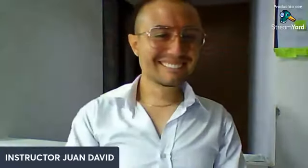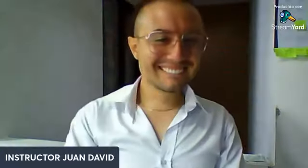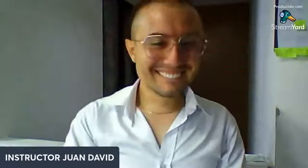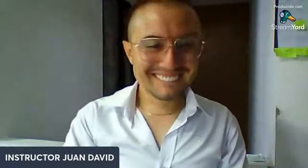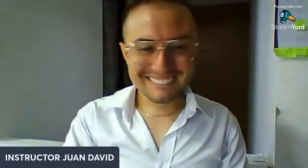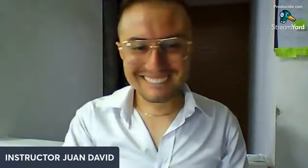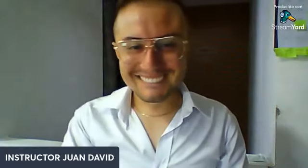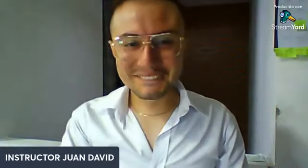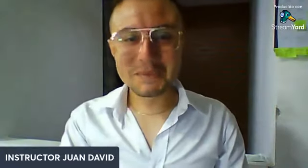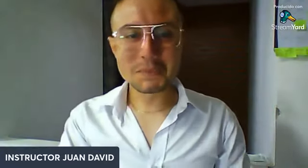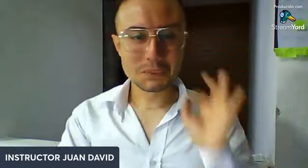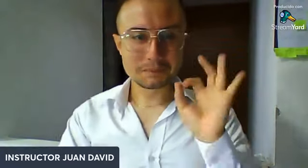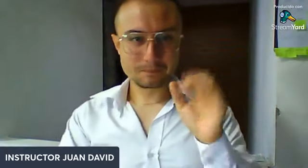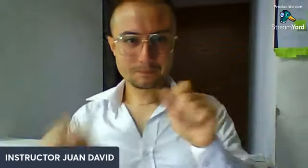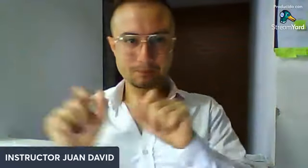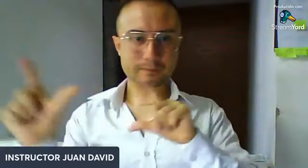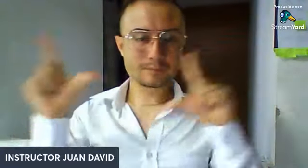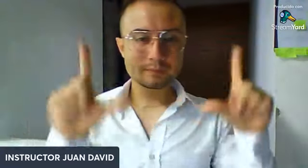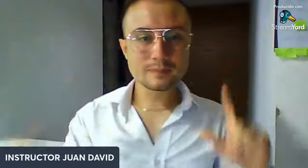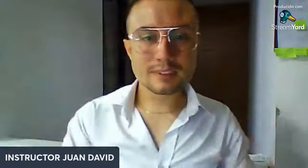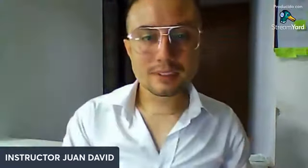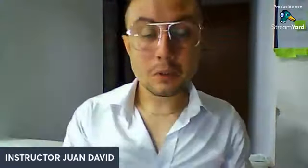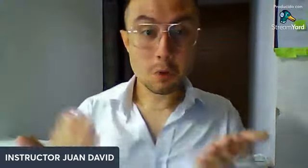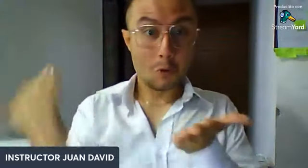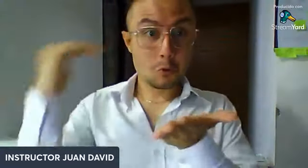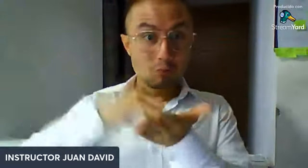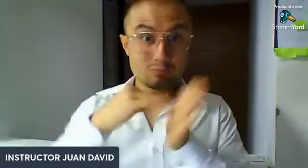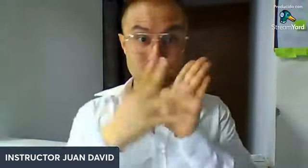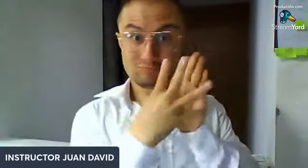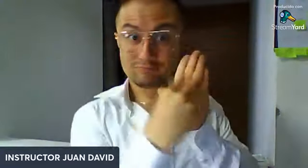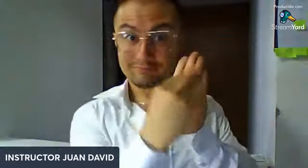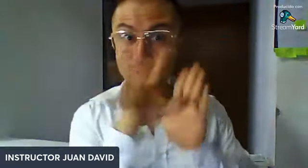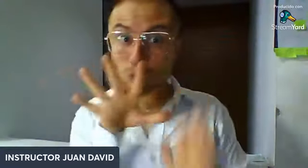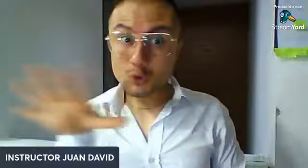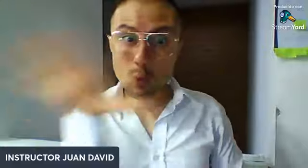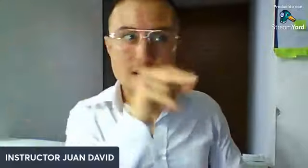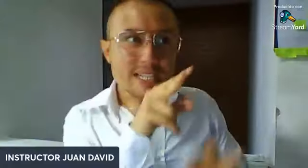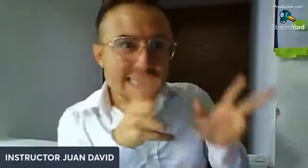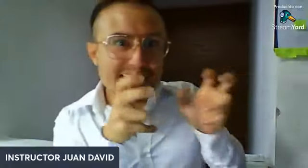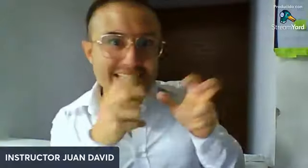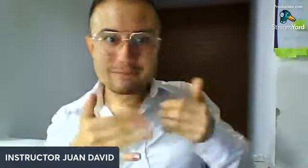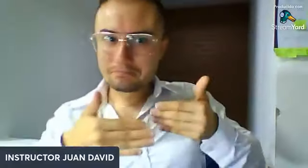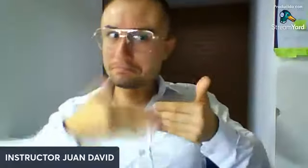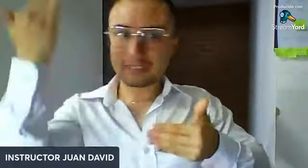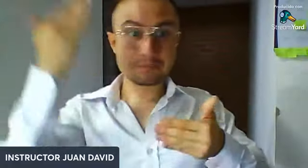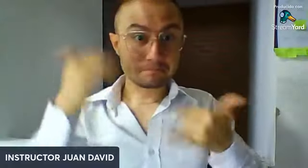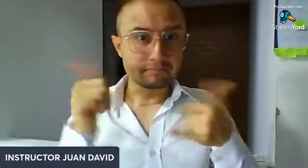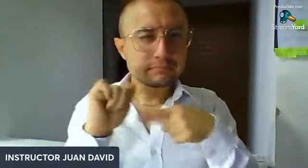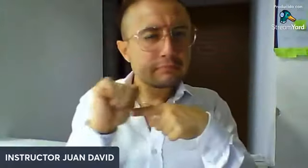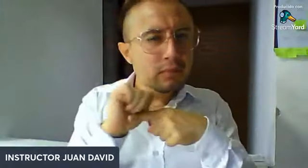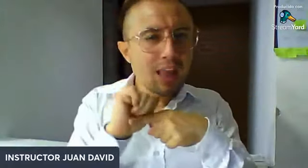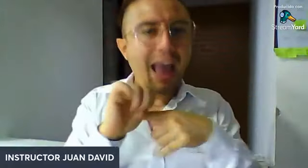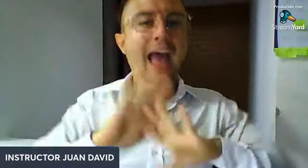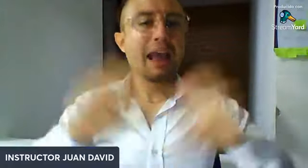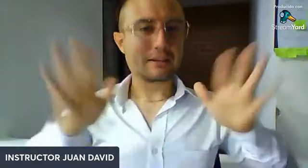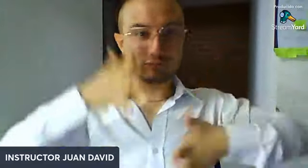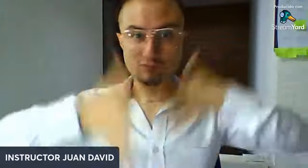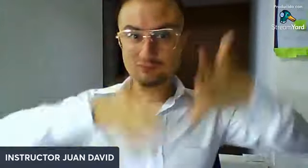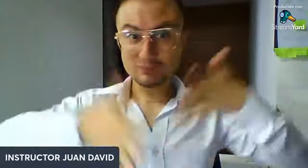Sí, ya vi que no estaba proyectado el video. Bueno, entonces ahora sí lo voy a mostrar de nuevo. Ustedes van a ir copiando las señas así